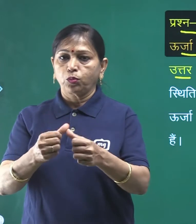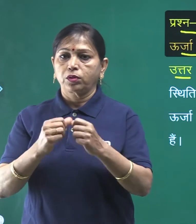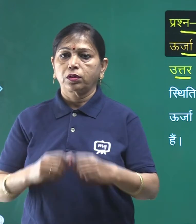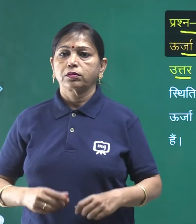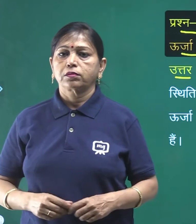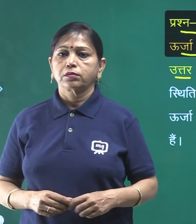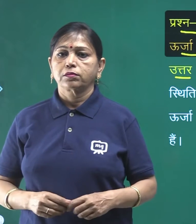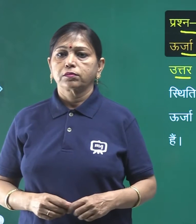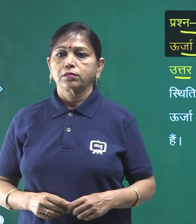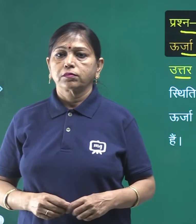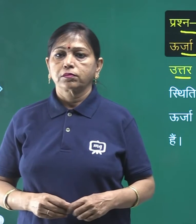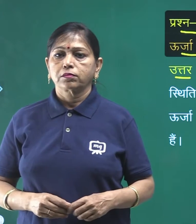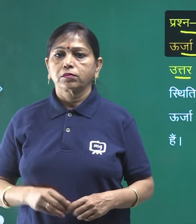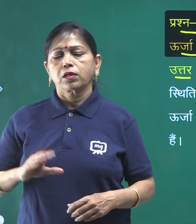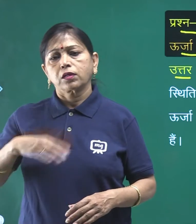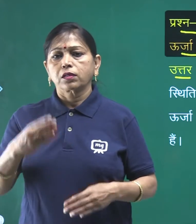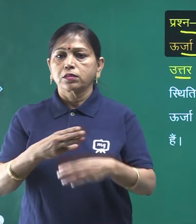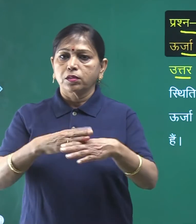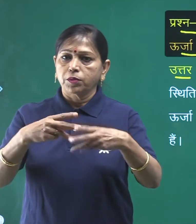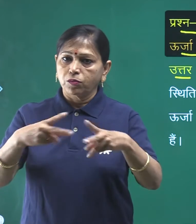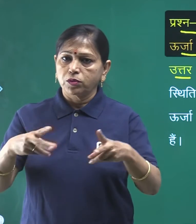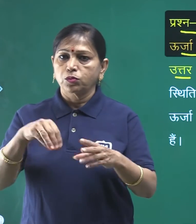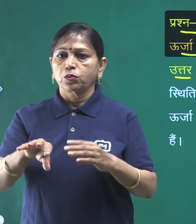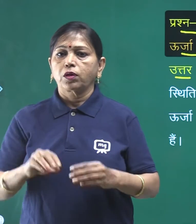उत्तर, किसी वस्तु द्वारा